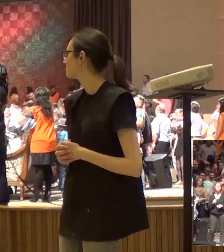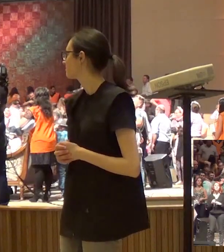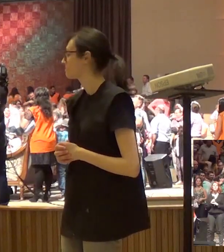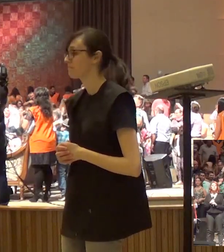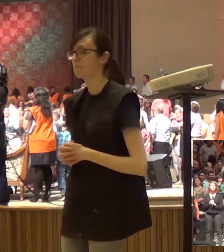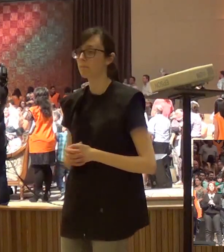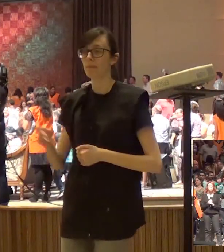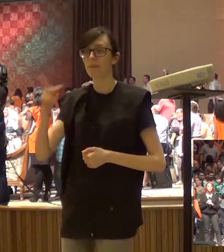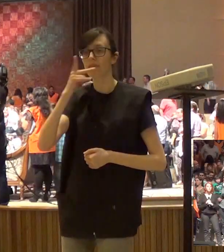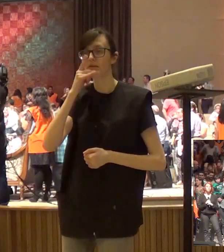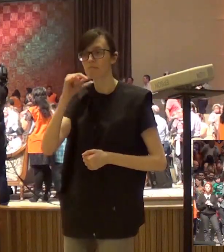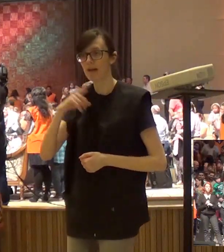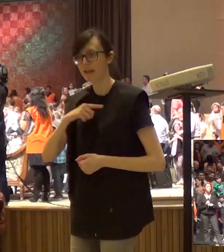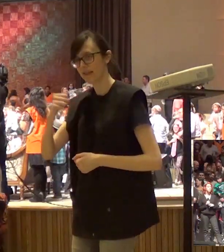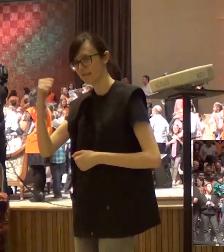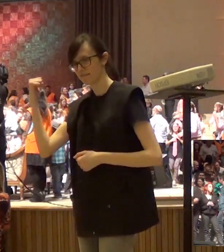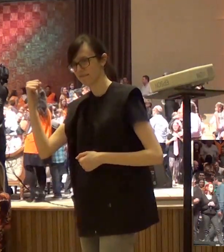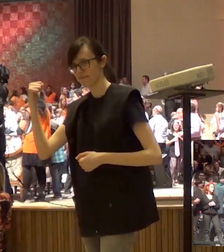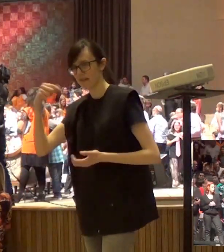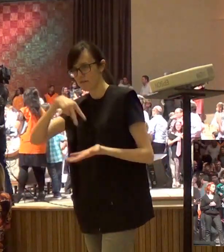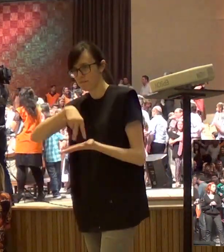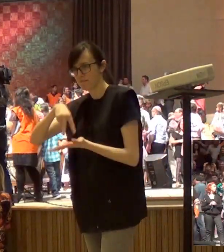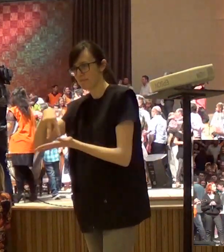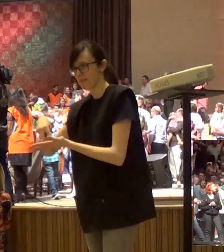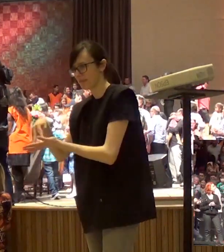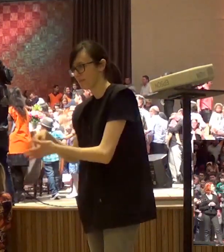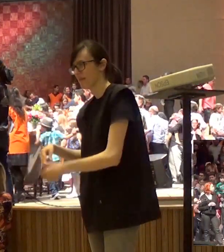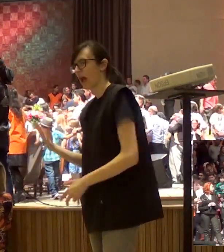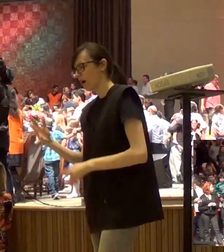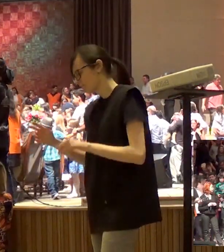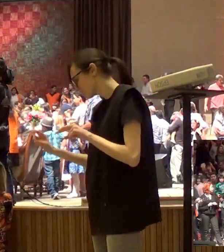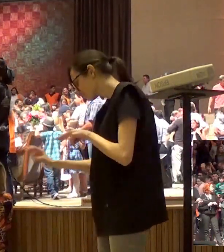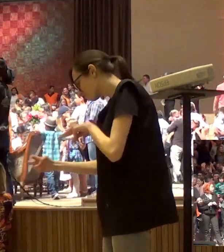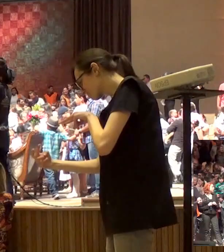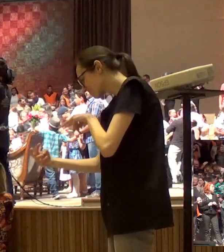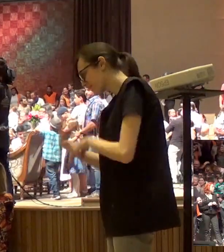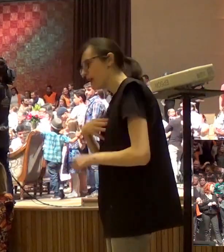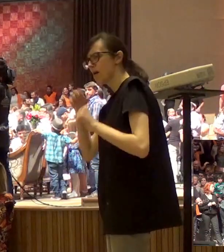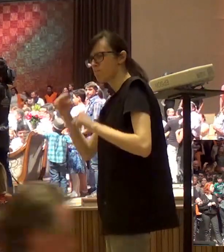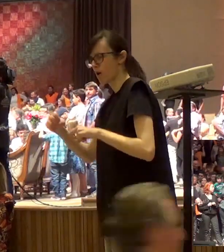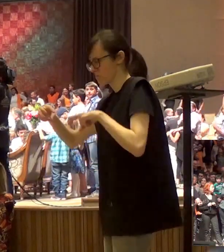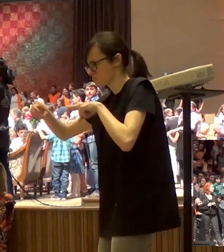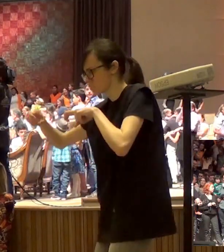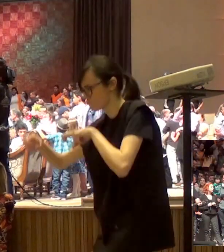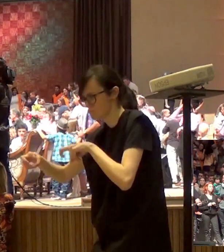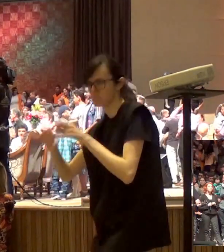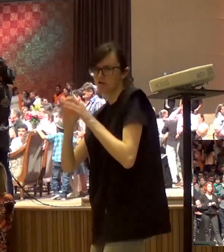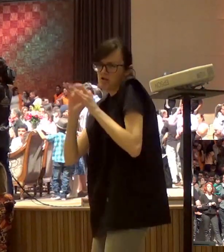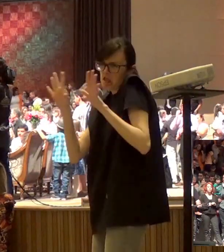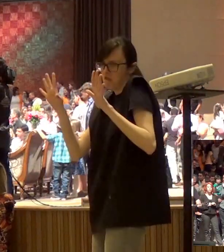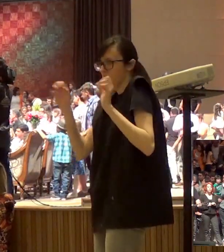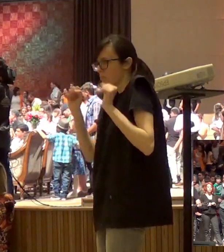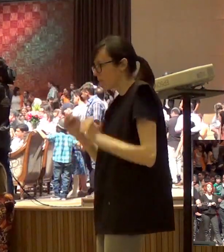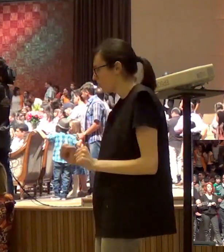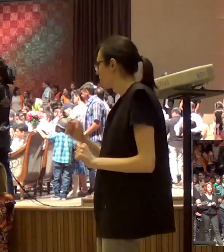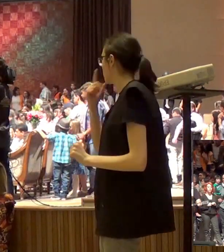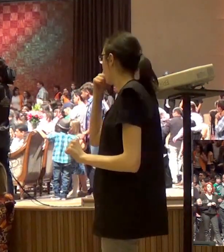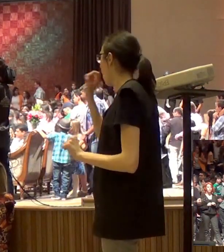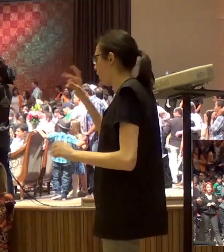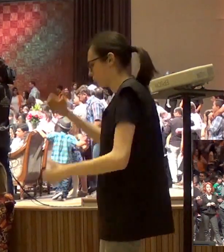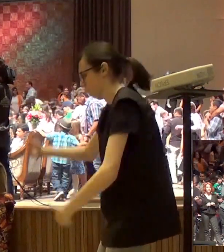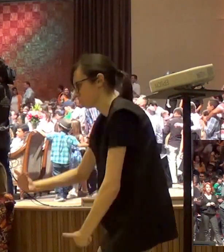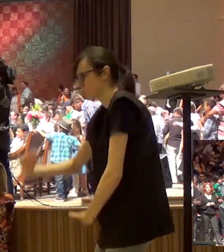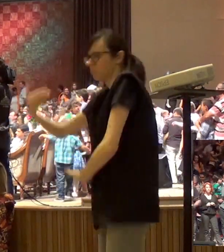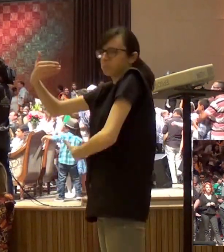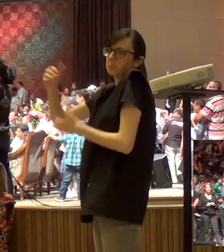papais que estão aqui. Agora, desce nos olhos dos seus filhos. Pode abaixar se você conseguir aí ou pegar ele no colo igual eu estou fazendo